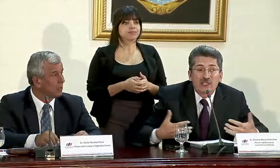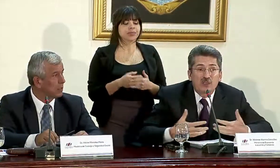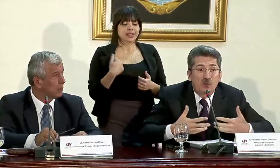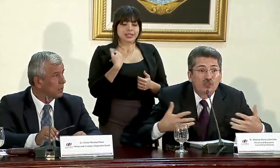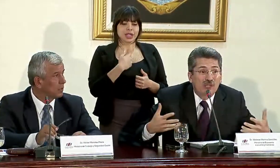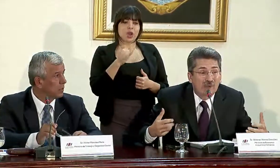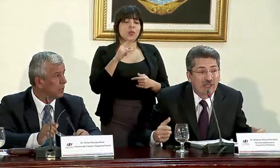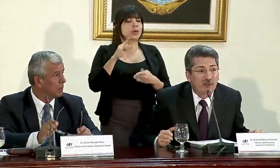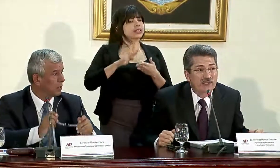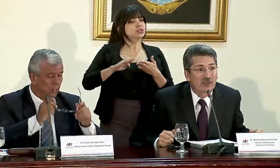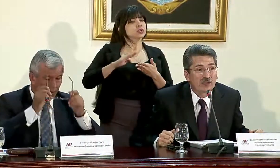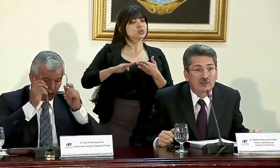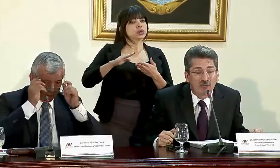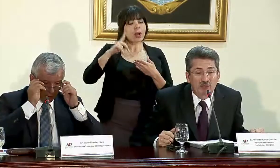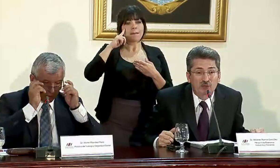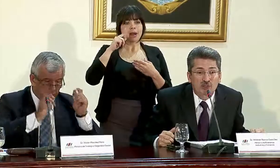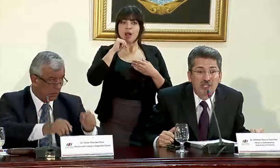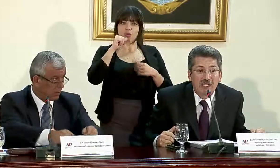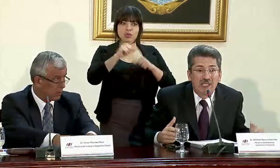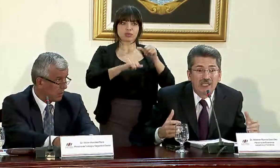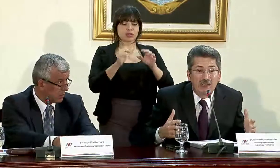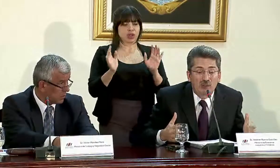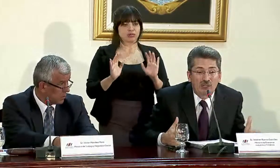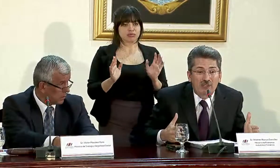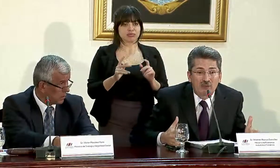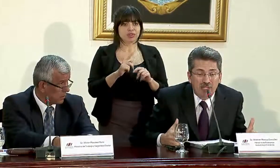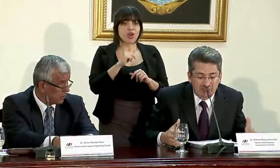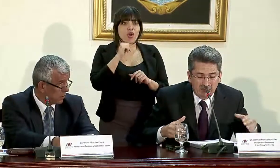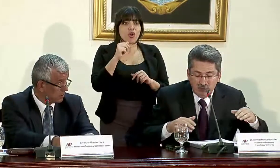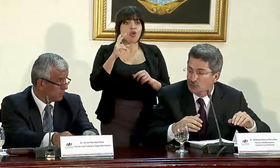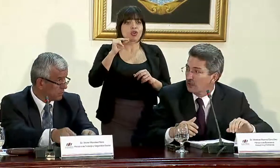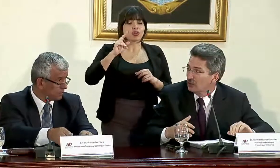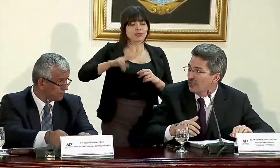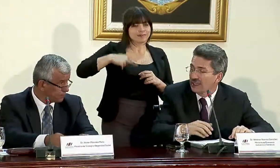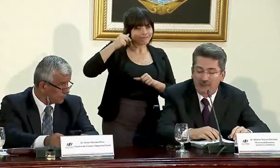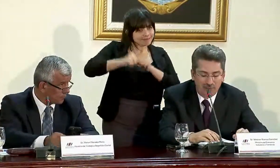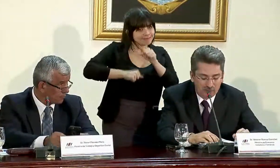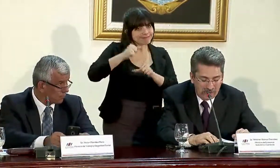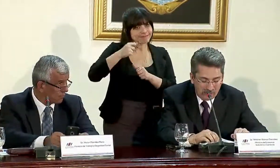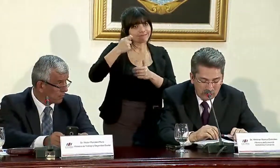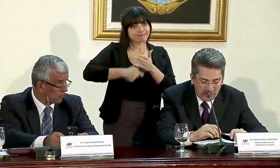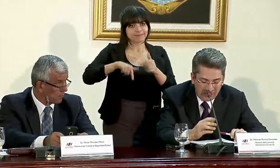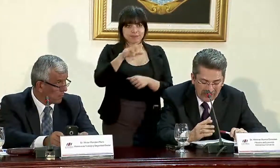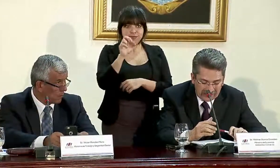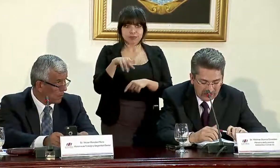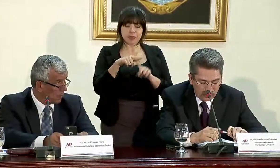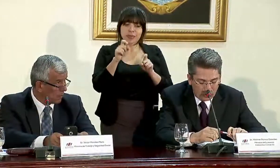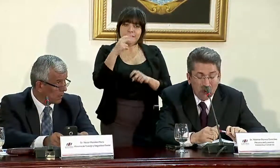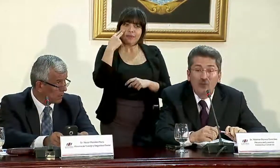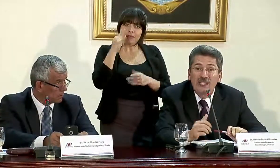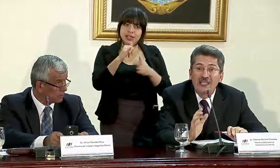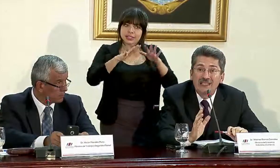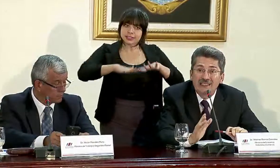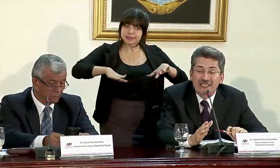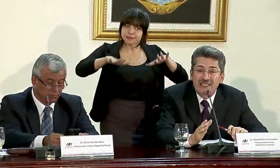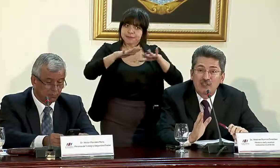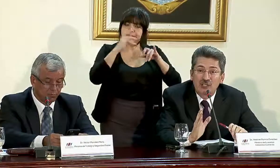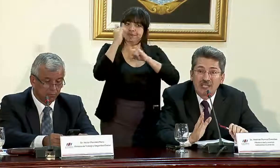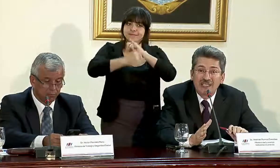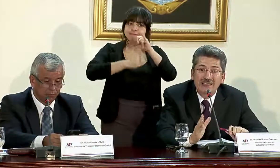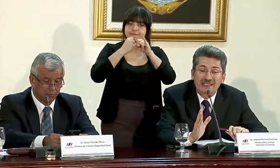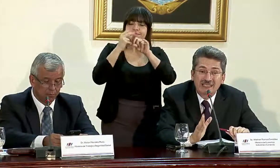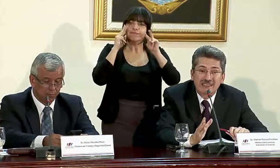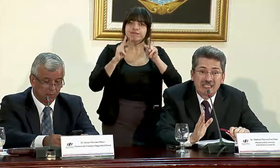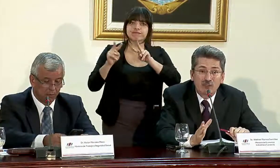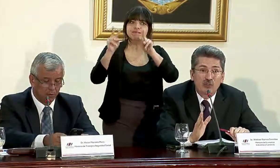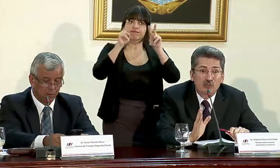sea una excusa para no hacer los esfuerzos y no redoblar esfuerzos en Costa Rica, pero tenemos que ver ese entorno